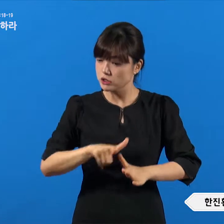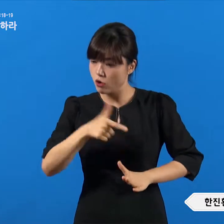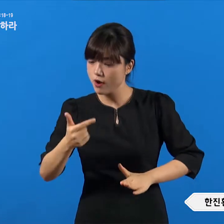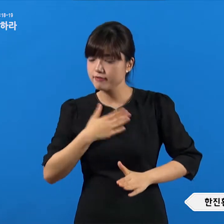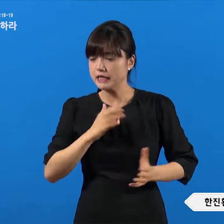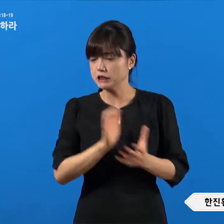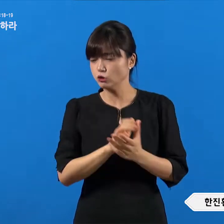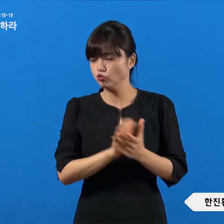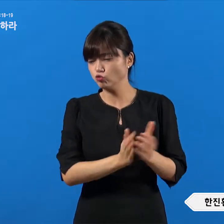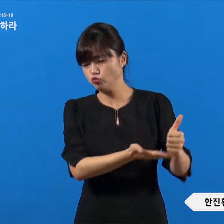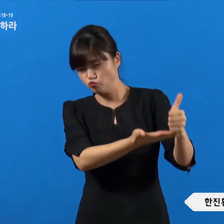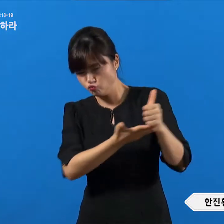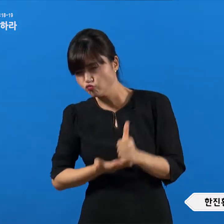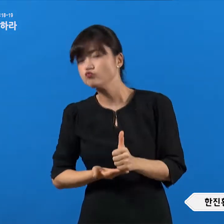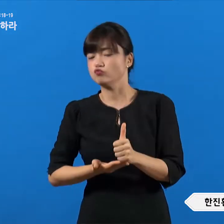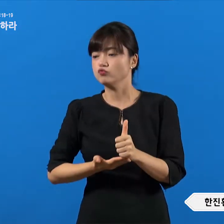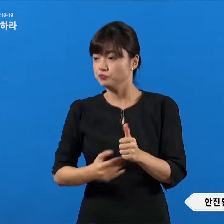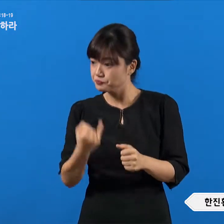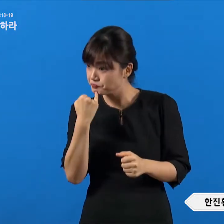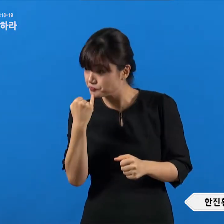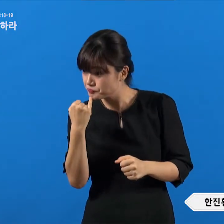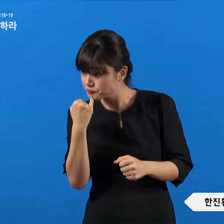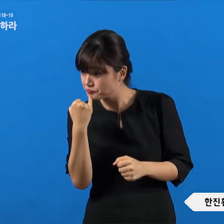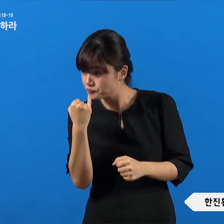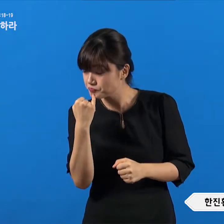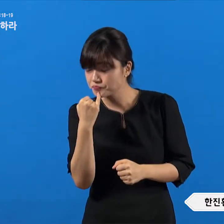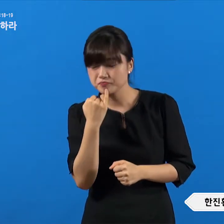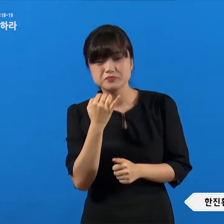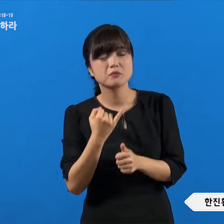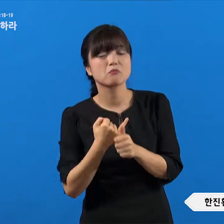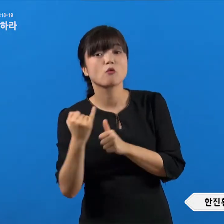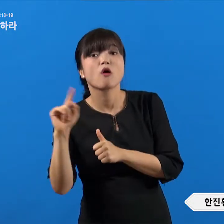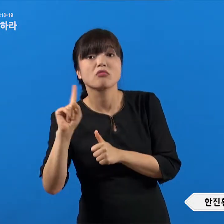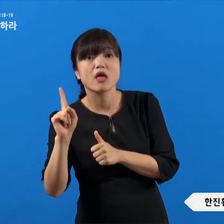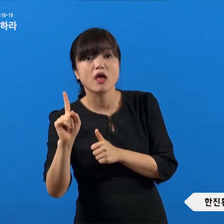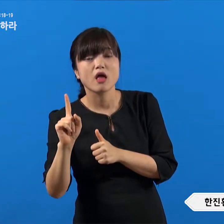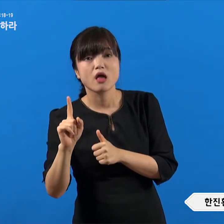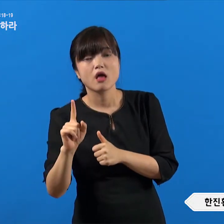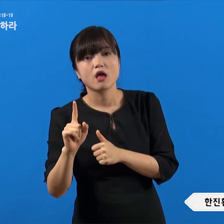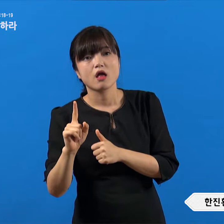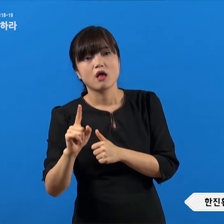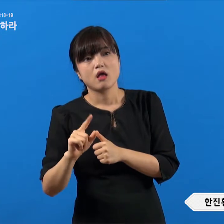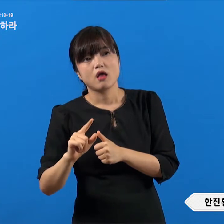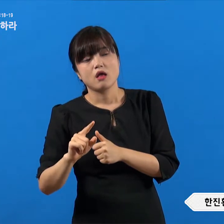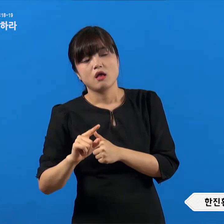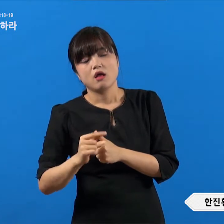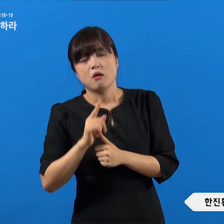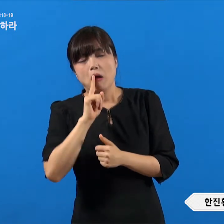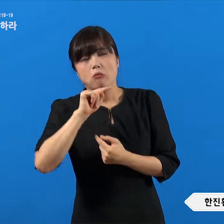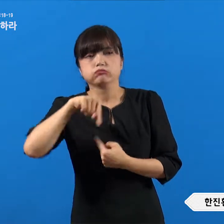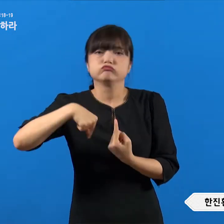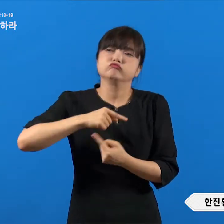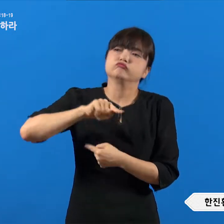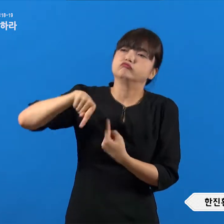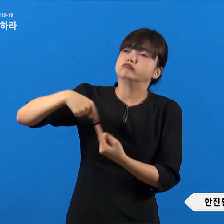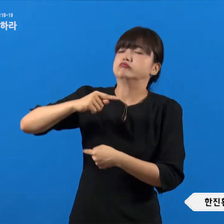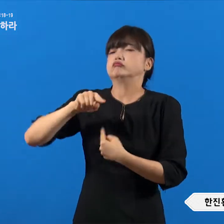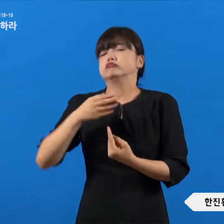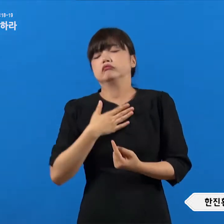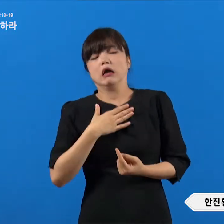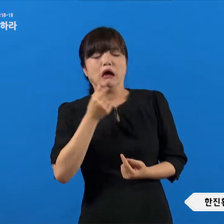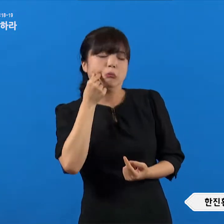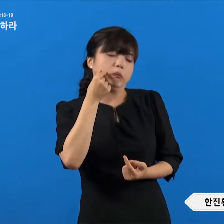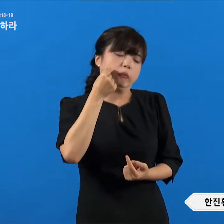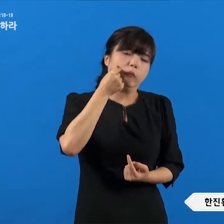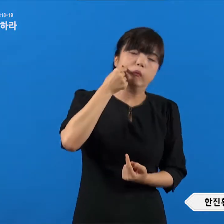내 친구들 좀 초청합시다. 그렇게 하면 사모님은 꼭 이런저런 핑계를 대면서